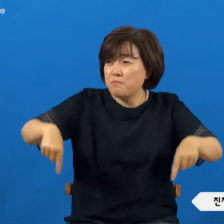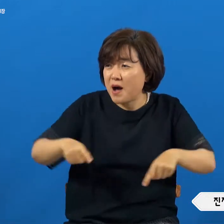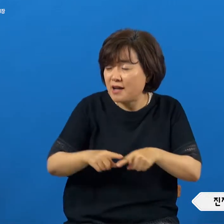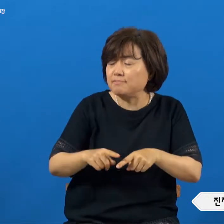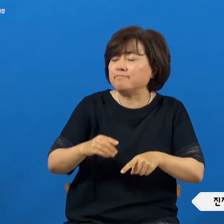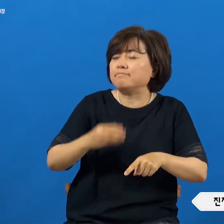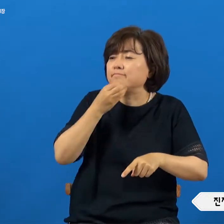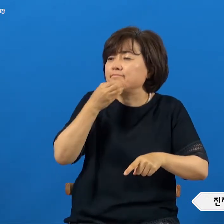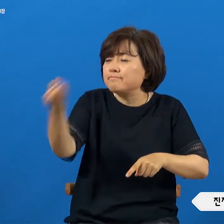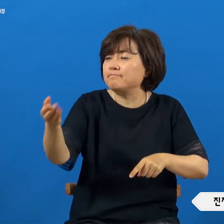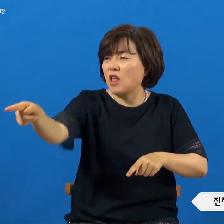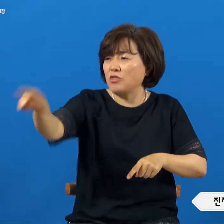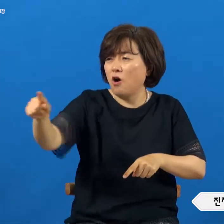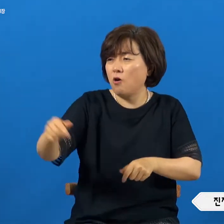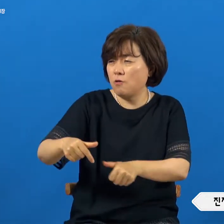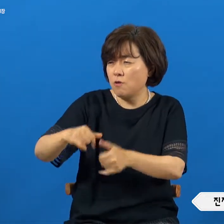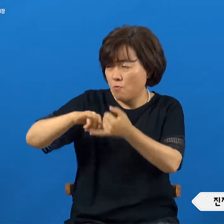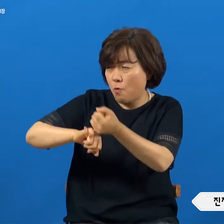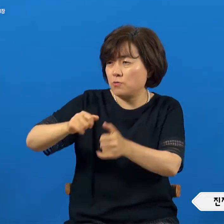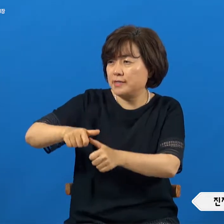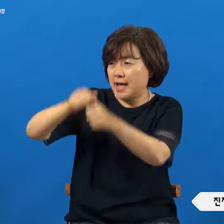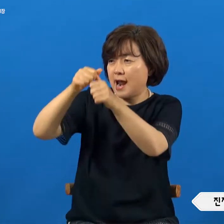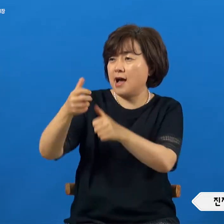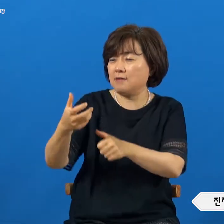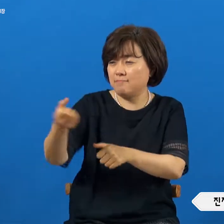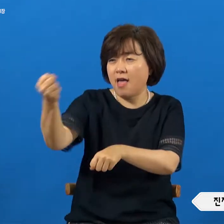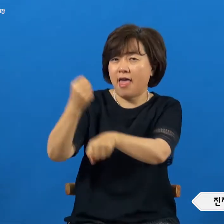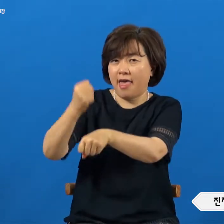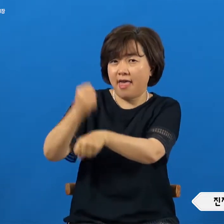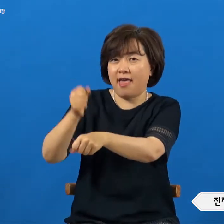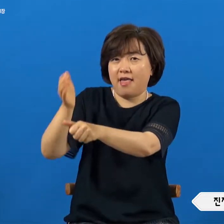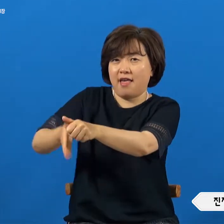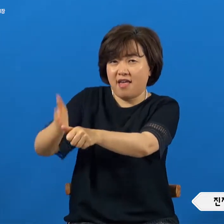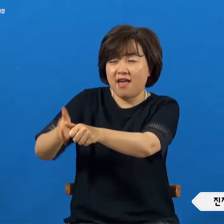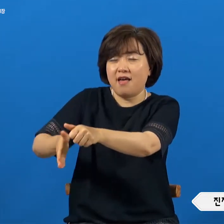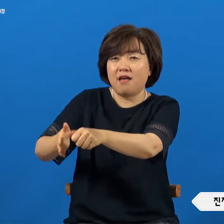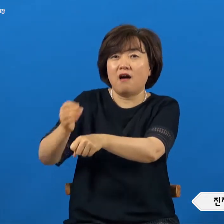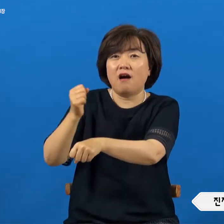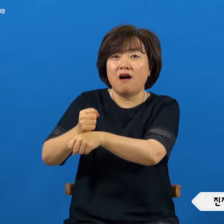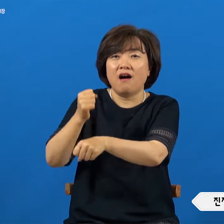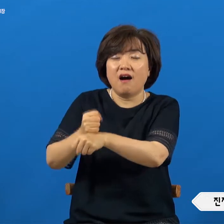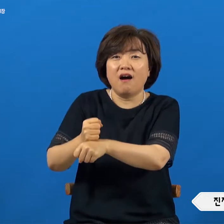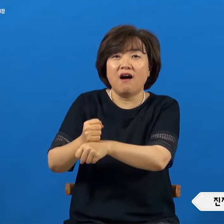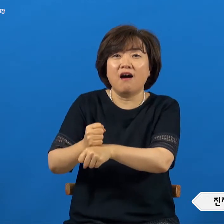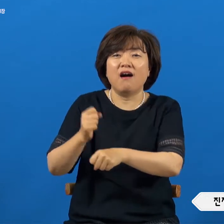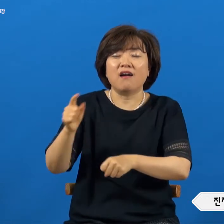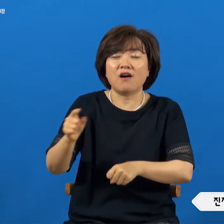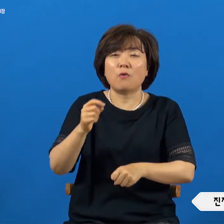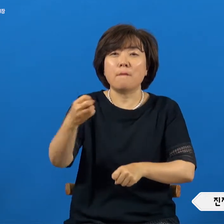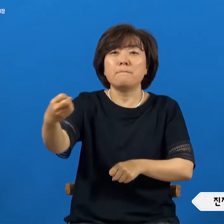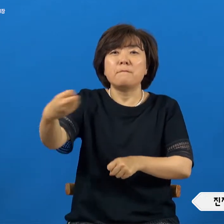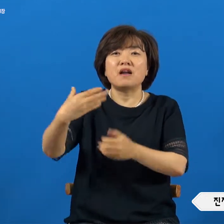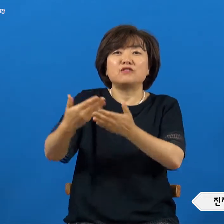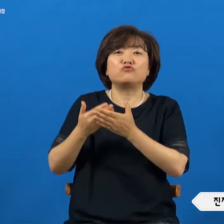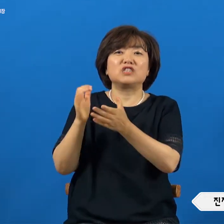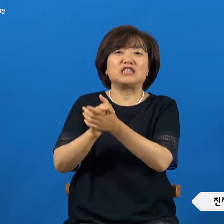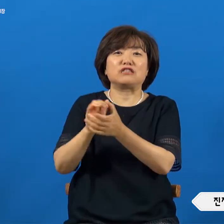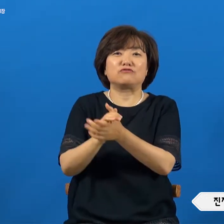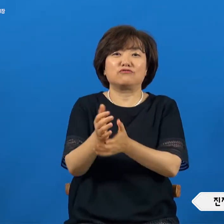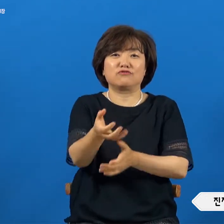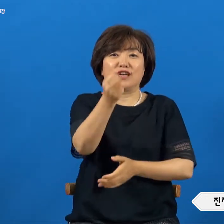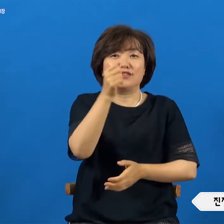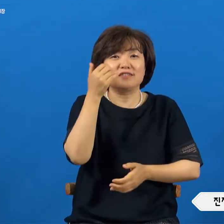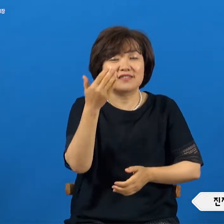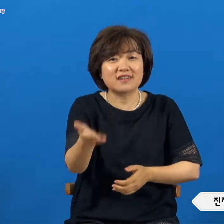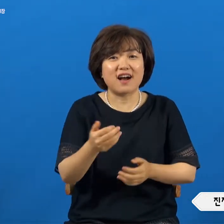그 사람을 그대는 가졌는가? 불의의 사형장에서 다 죽어도 너희 세상